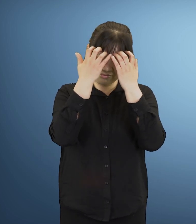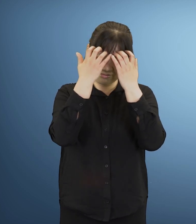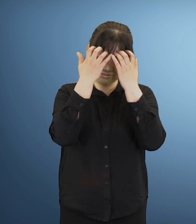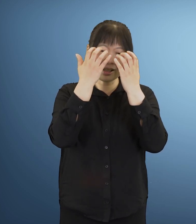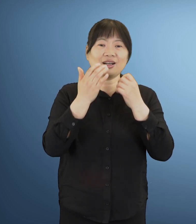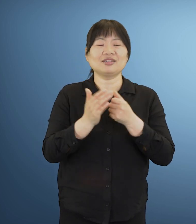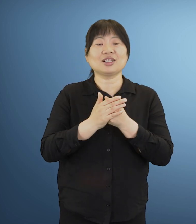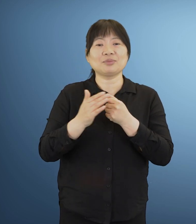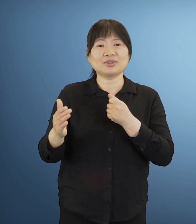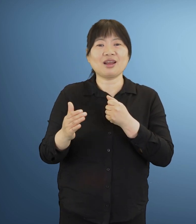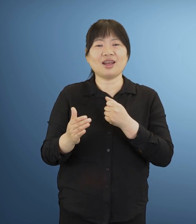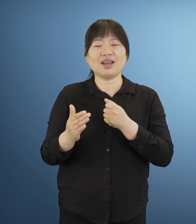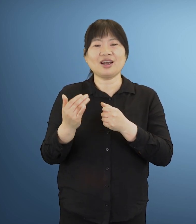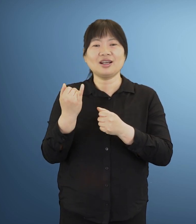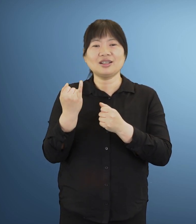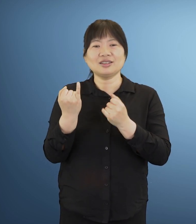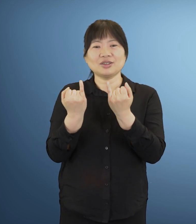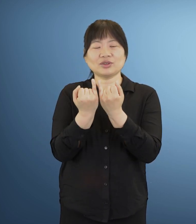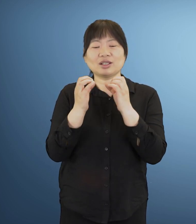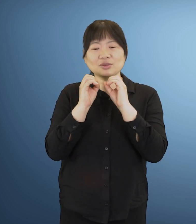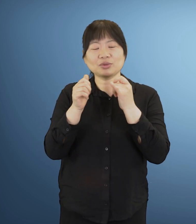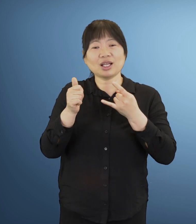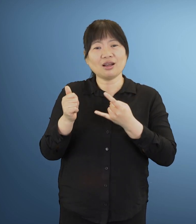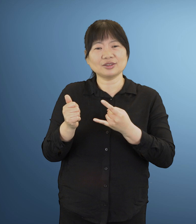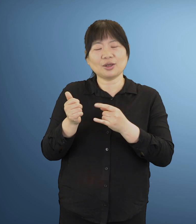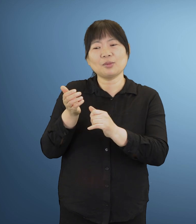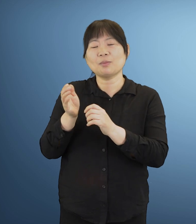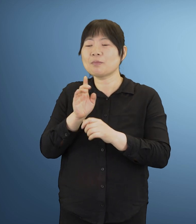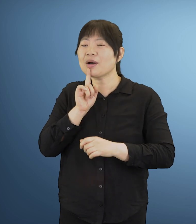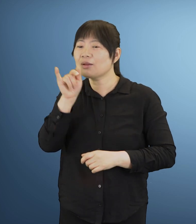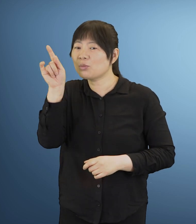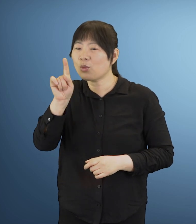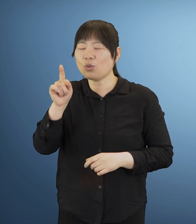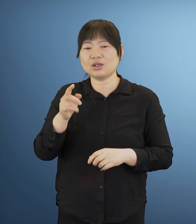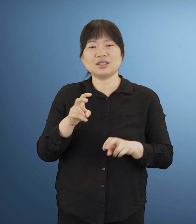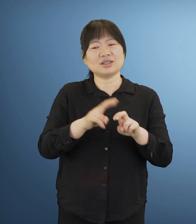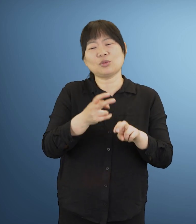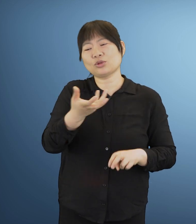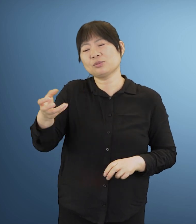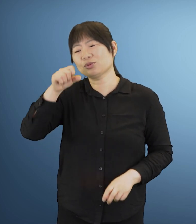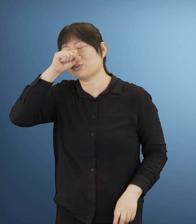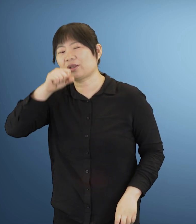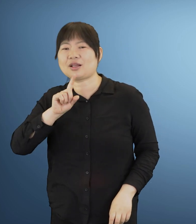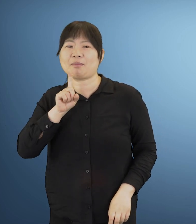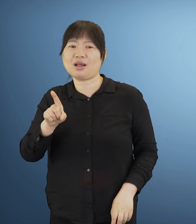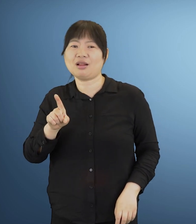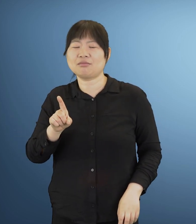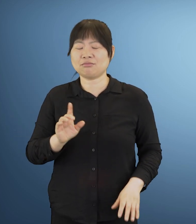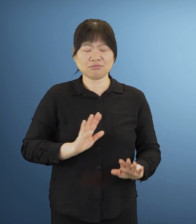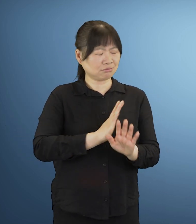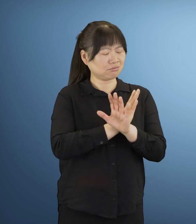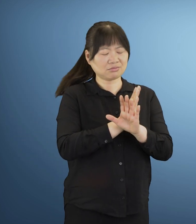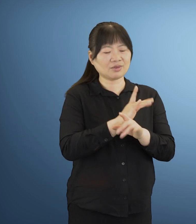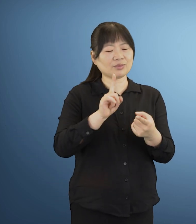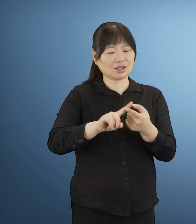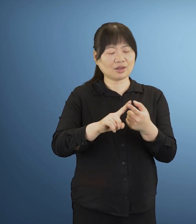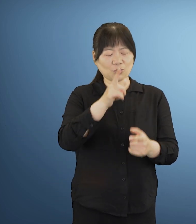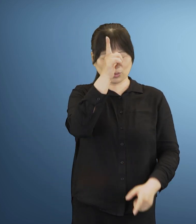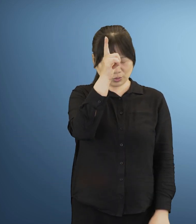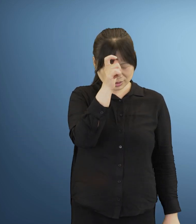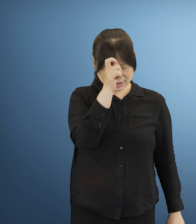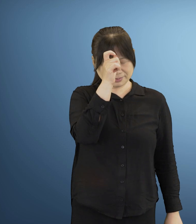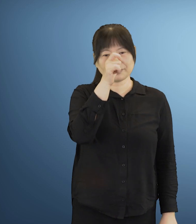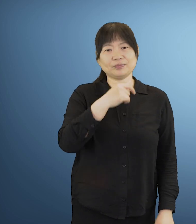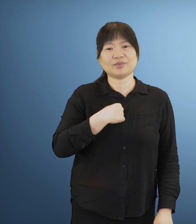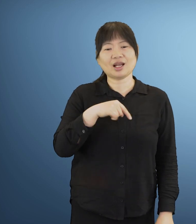여전사님을 통해서 그 좀 자리를 좀 다른 데 앉도록 권할 수 없냐 그랬더니 거기가 자기 고정석이래요. 그 자기